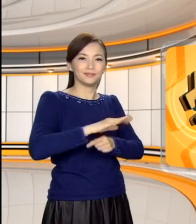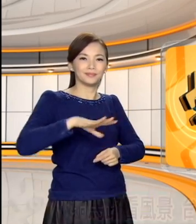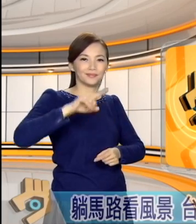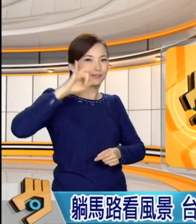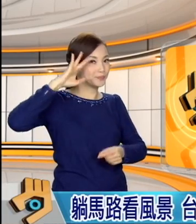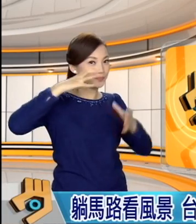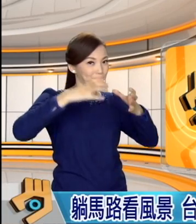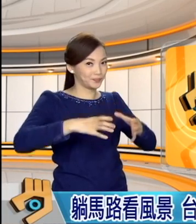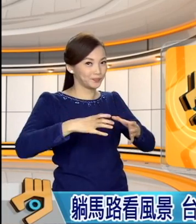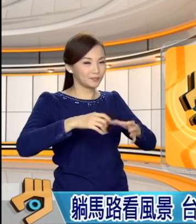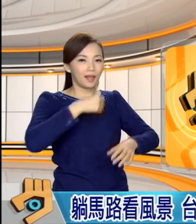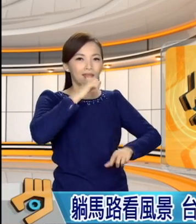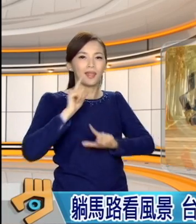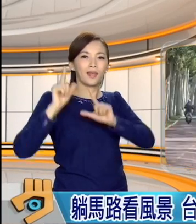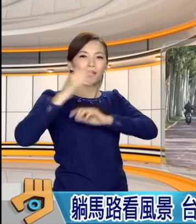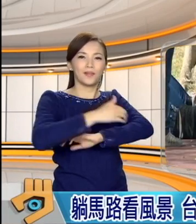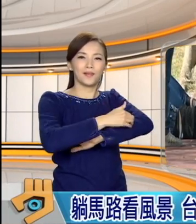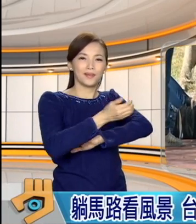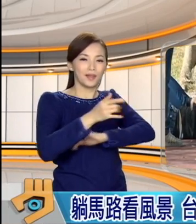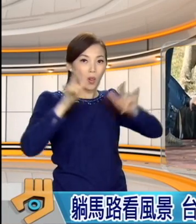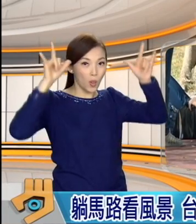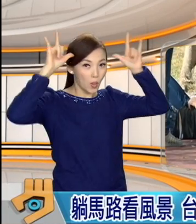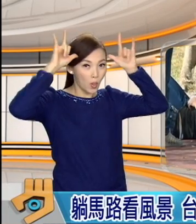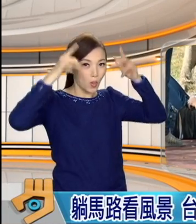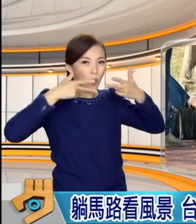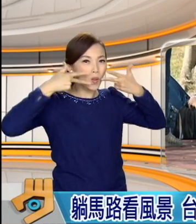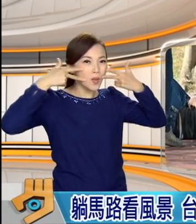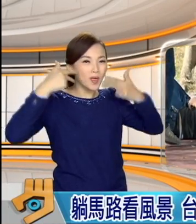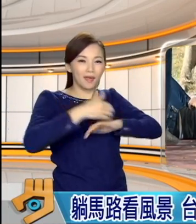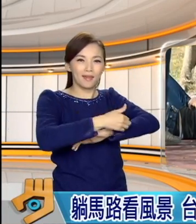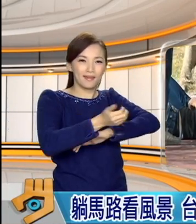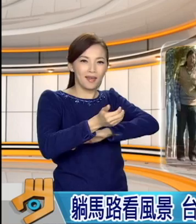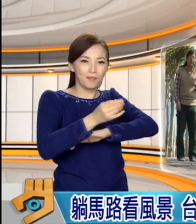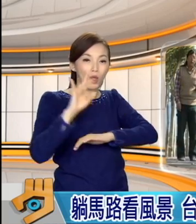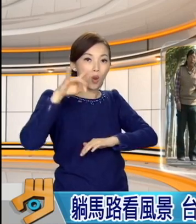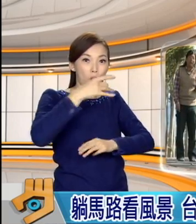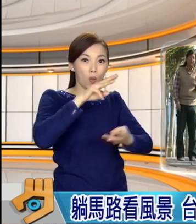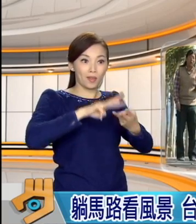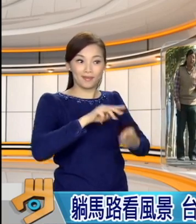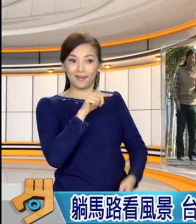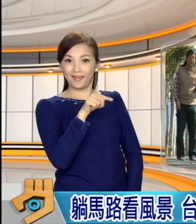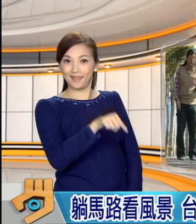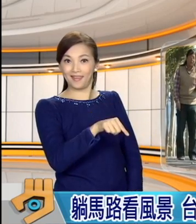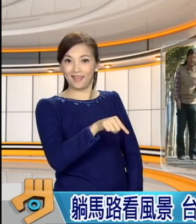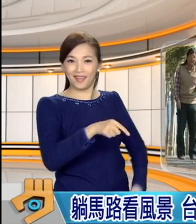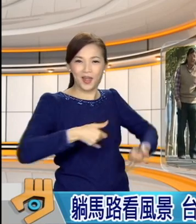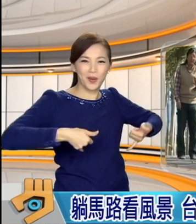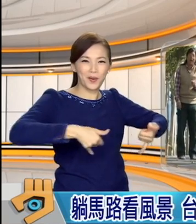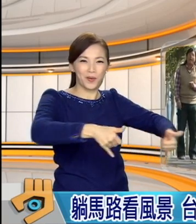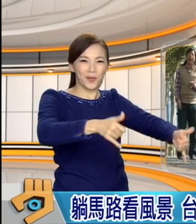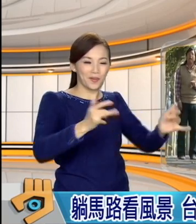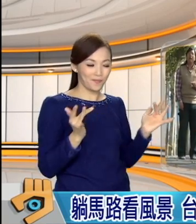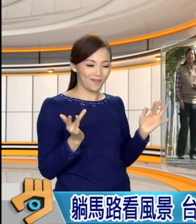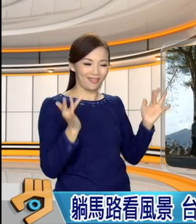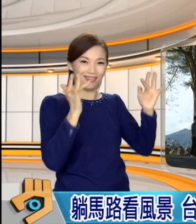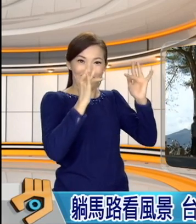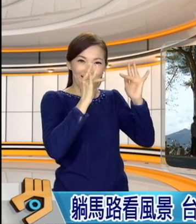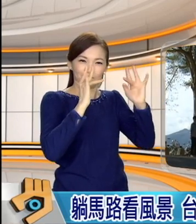八年前，国内首创可以躺马路看风景的台东县鹿野乡龙田绿色隧道，因